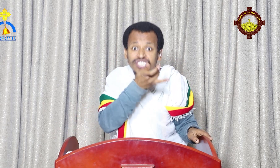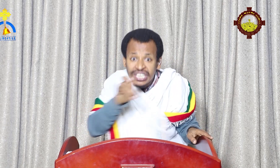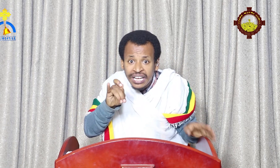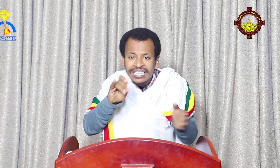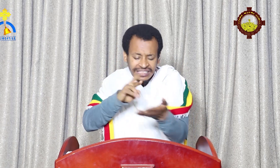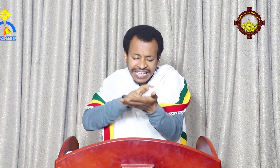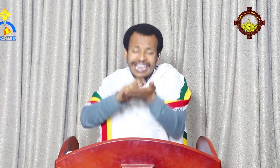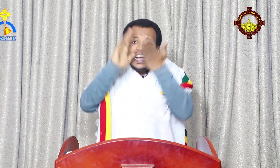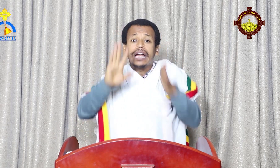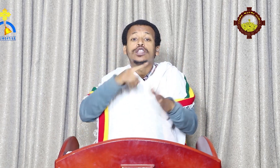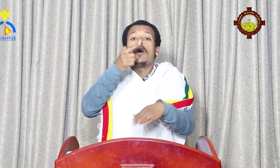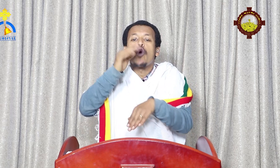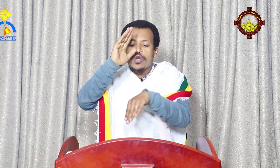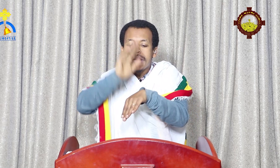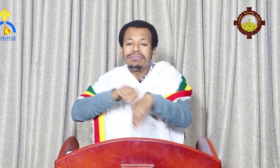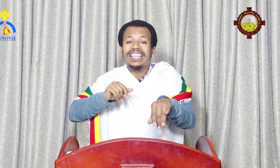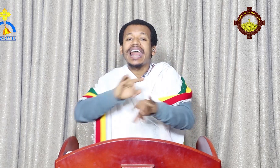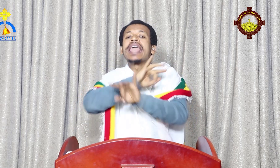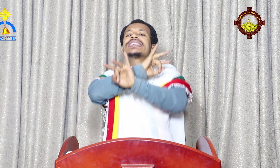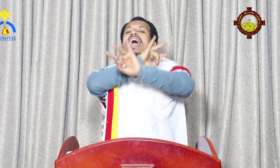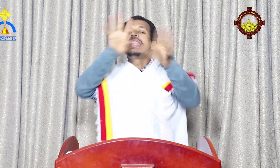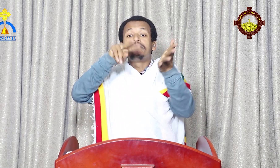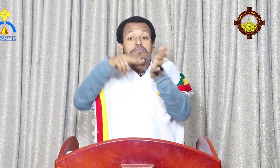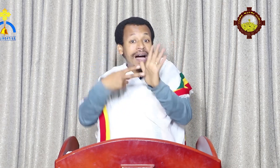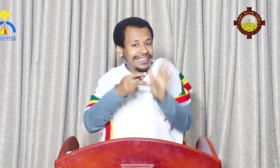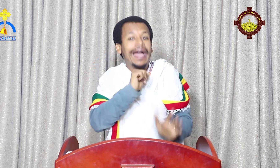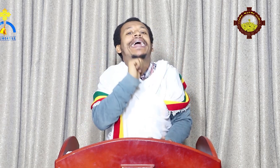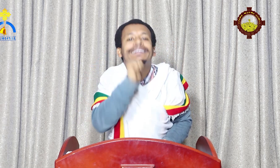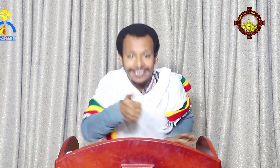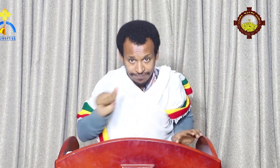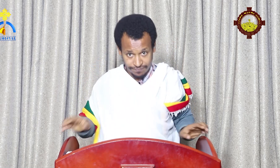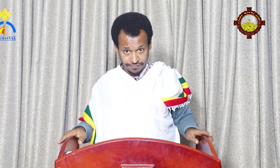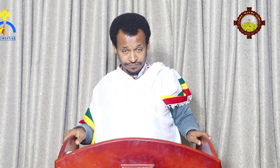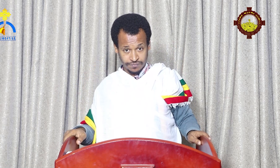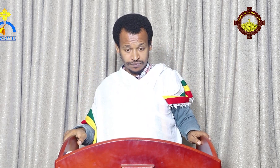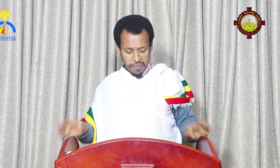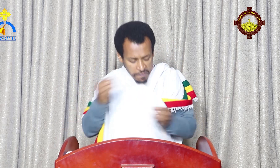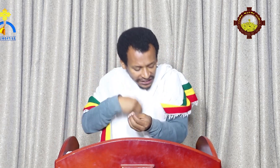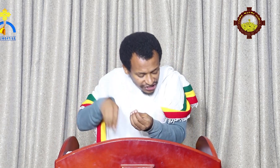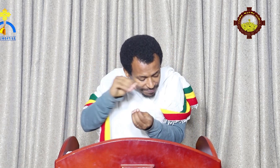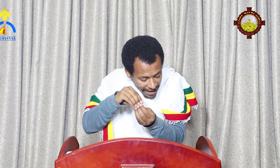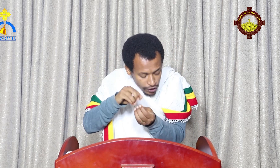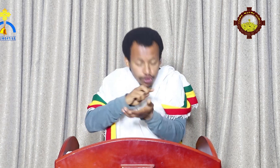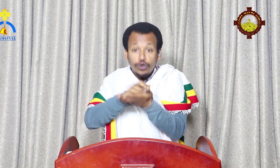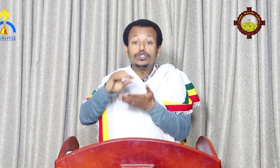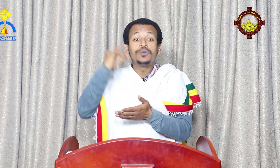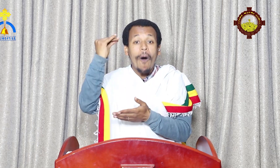እንጂ ጻድቃን ተብሎ የሚጠራ የለም ማለት አይደለም። በተጨማሪ ቅዱስ